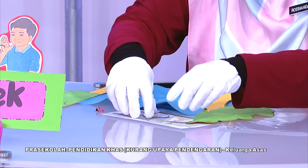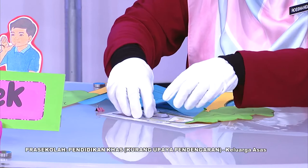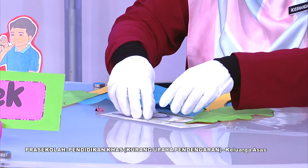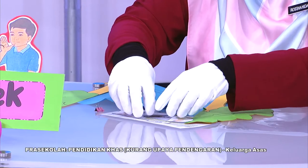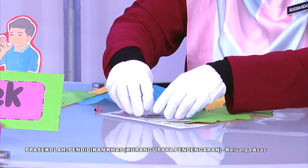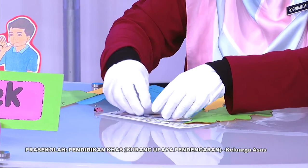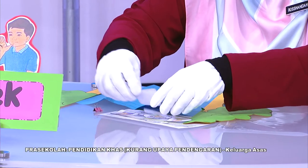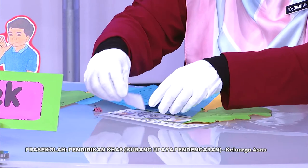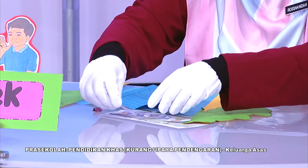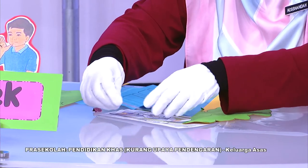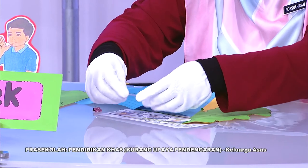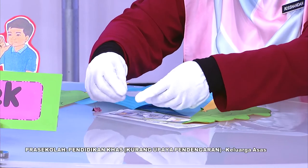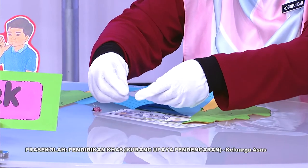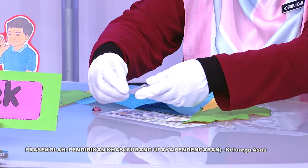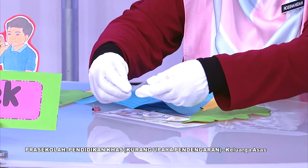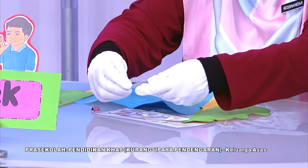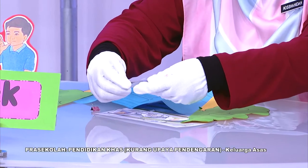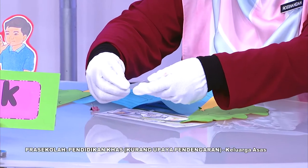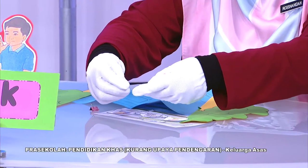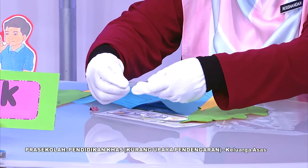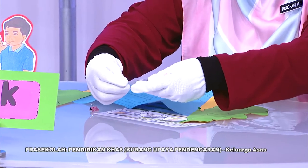kali cie baper